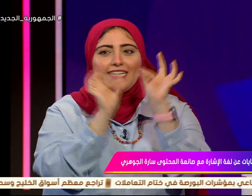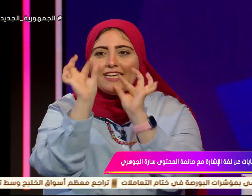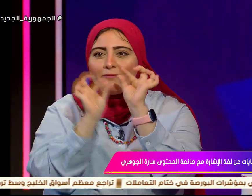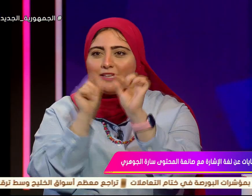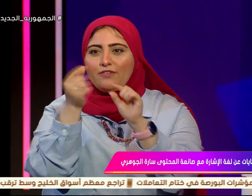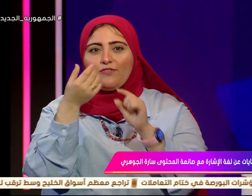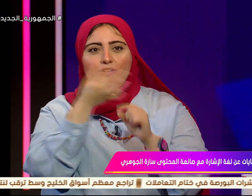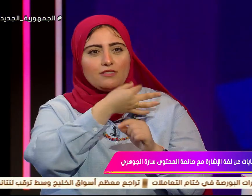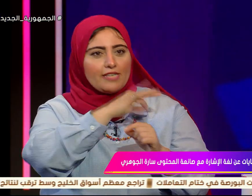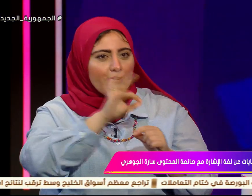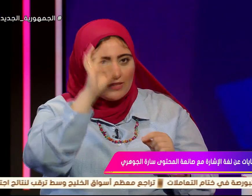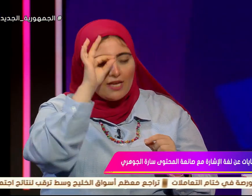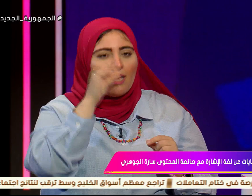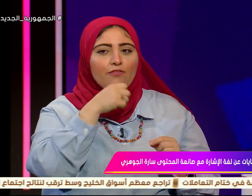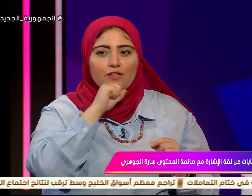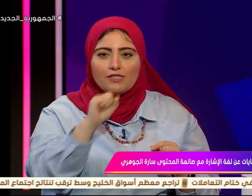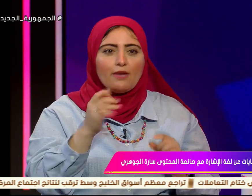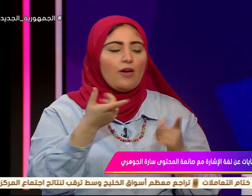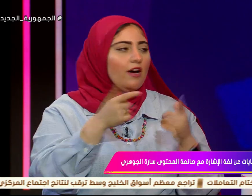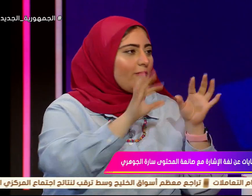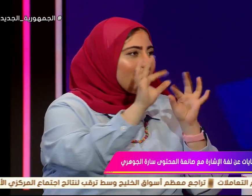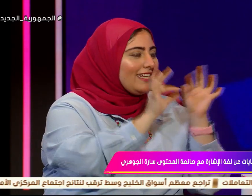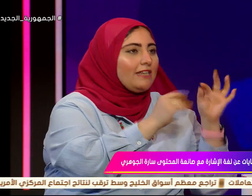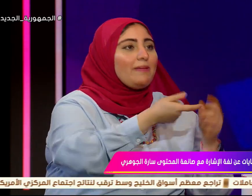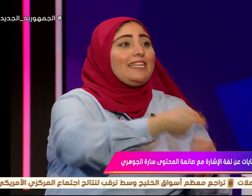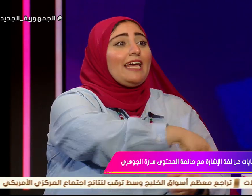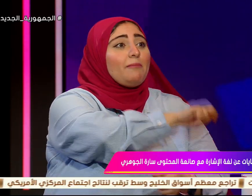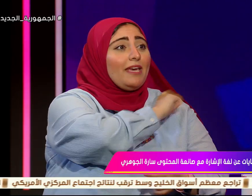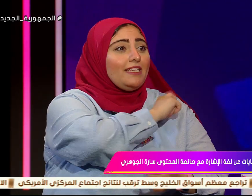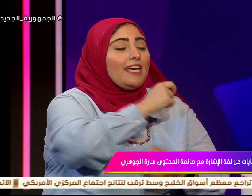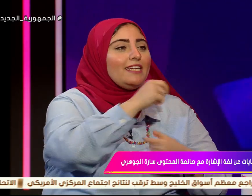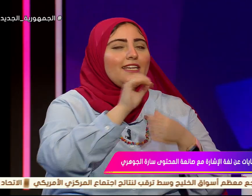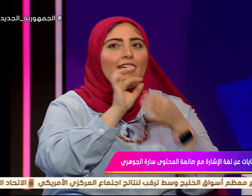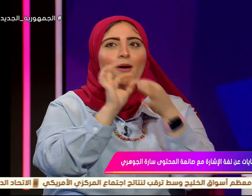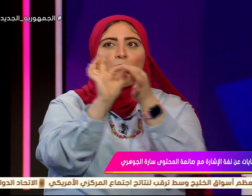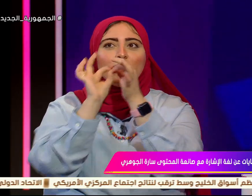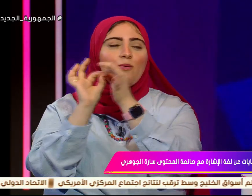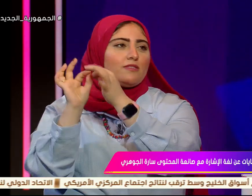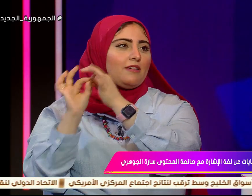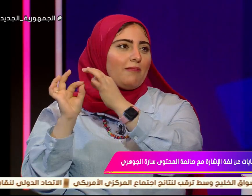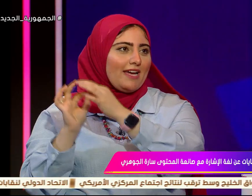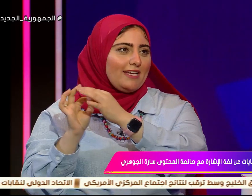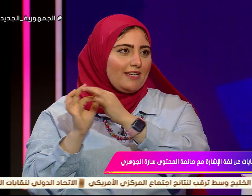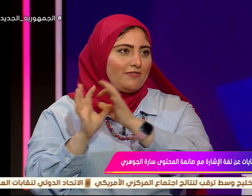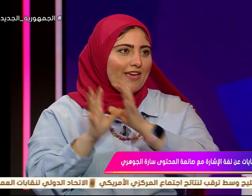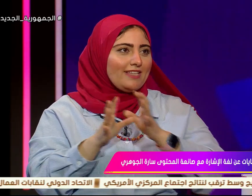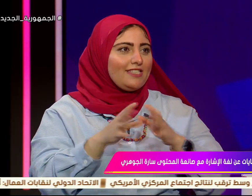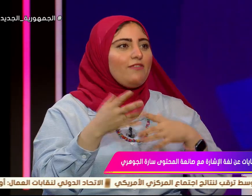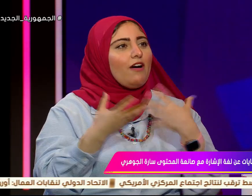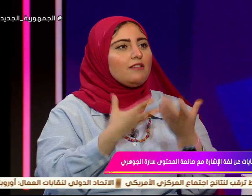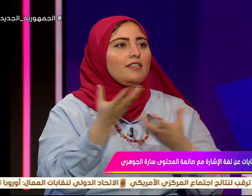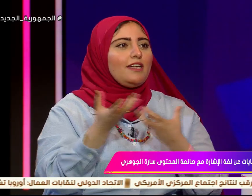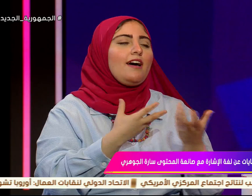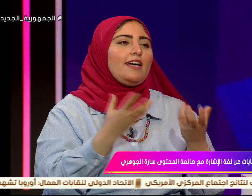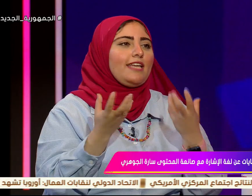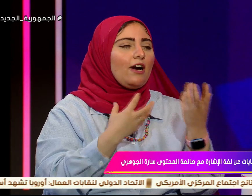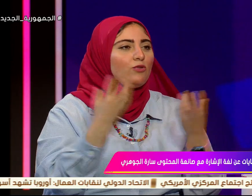الكلمات في الفرنساوي فرنساوي اعرف بعض الكلمات الالماني لان بتواصل مع الفئات دي فاقدره اخد